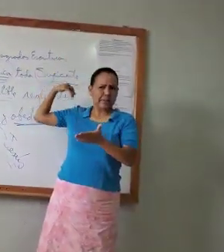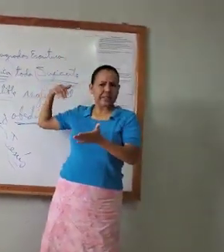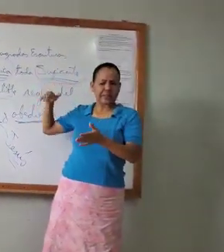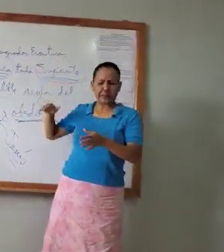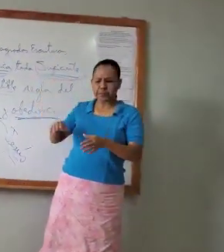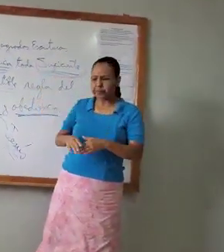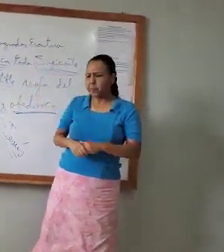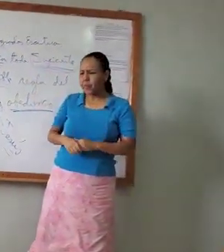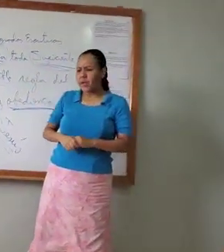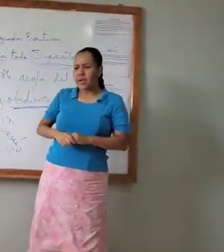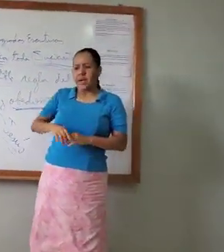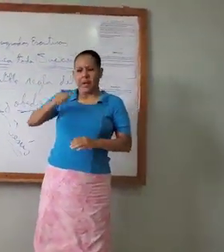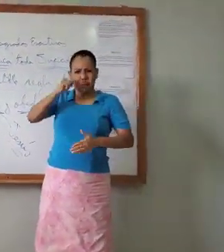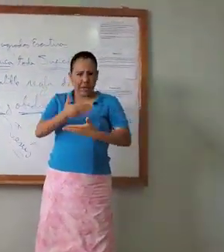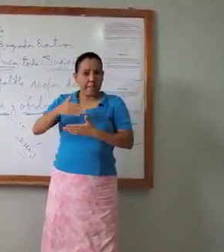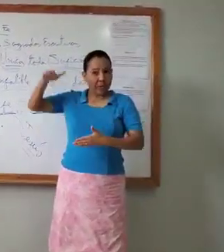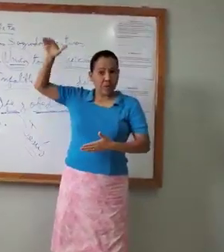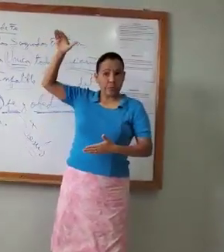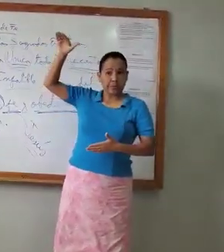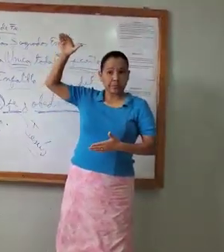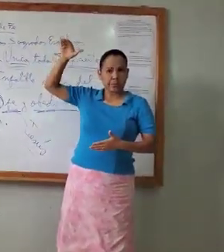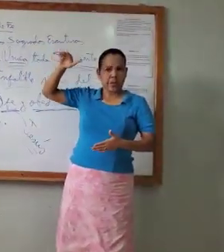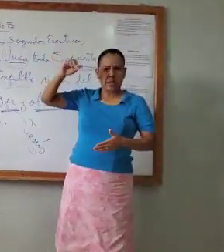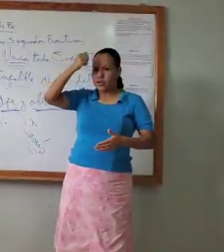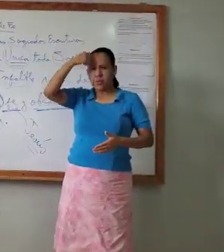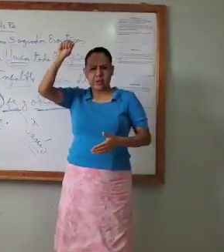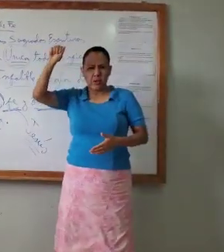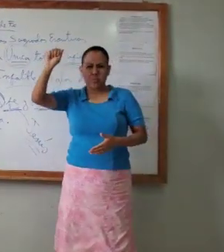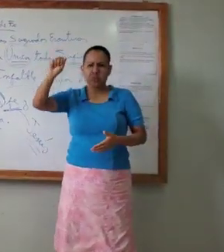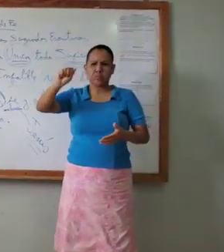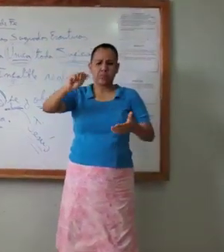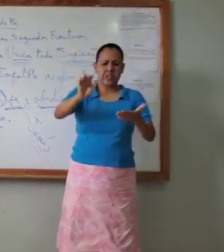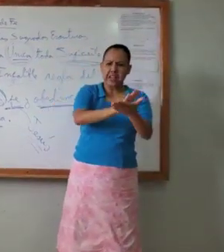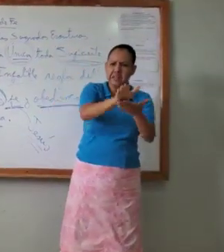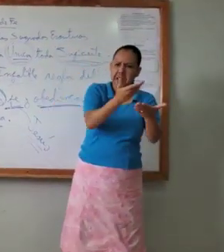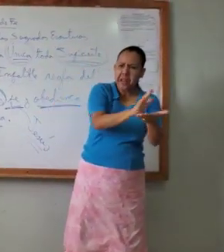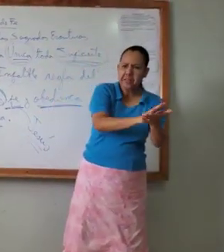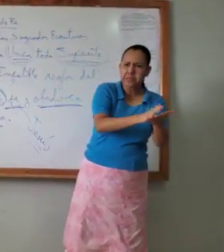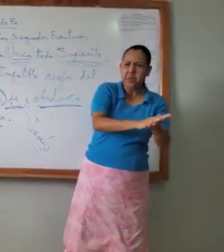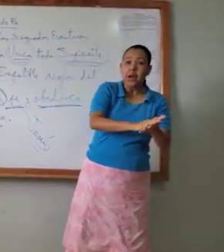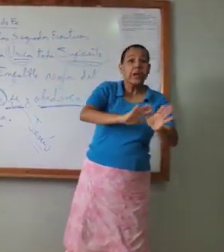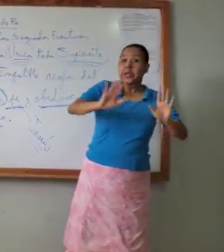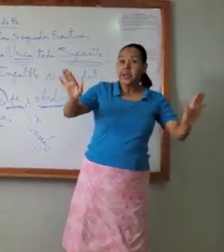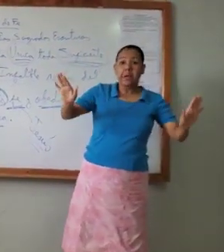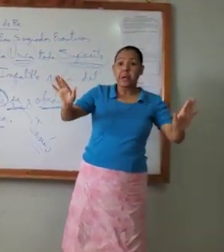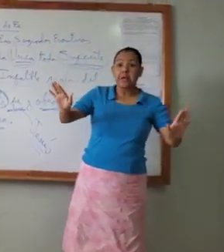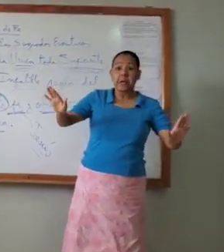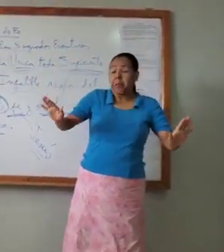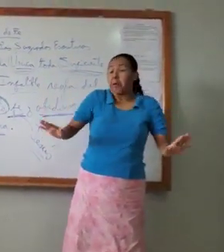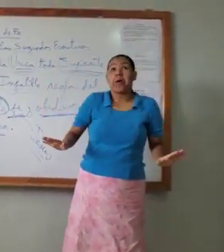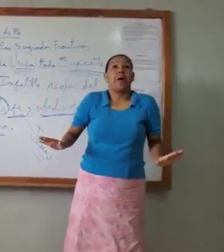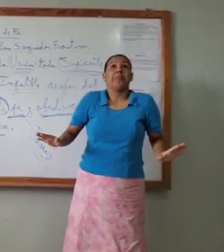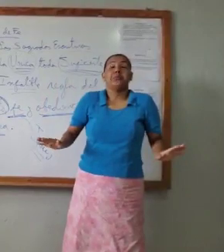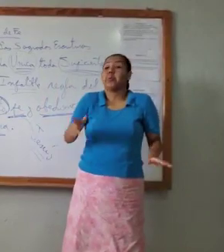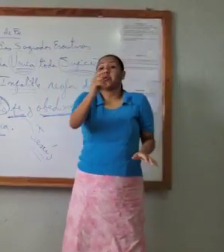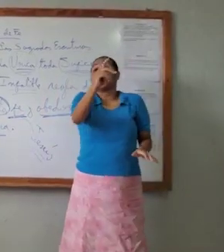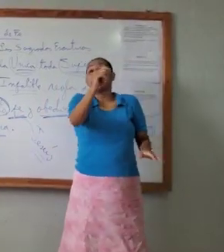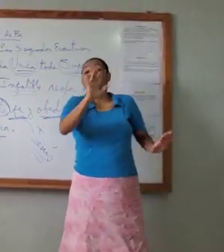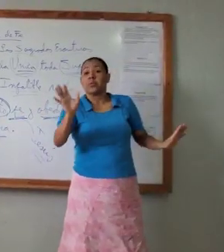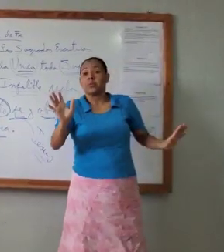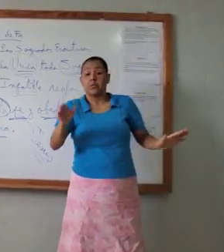Tres semanas atrás, mi hija mayor, de sobresión, tenía que fregar, y literalmente, ella,